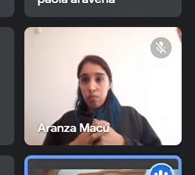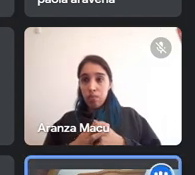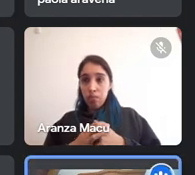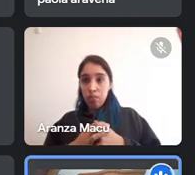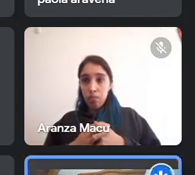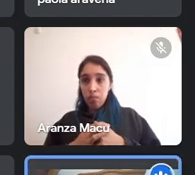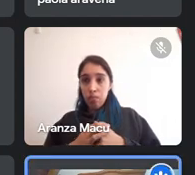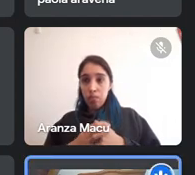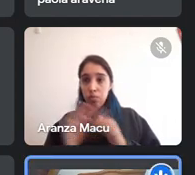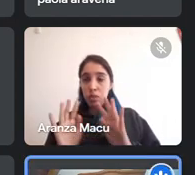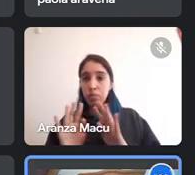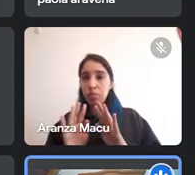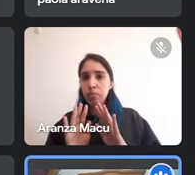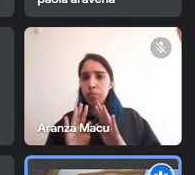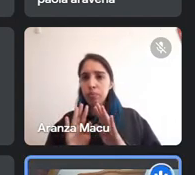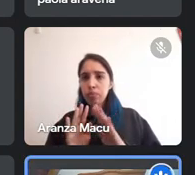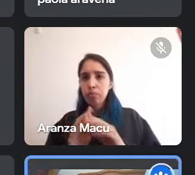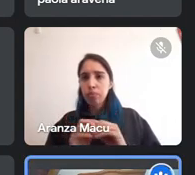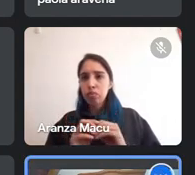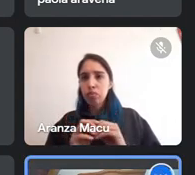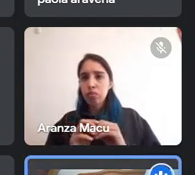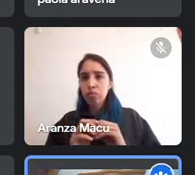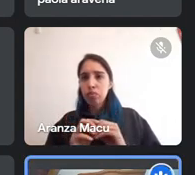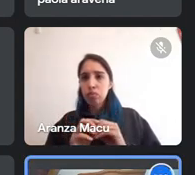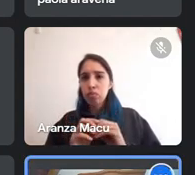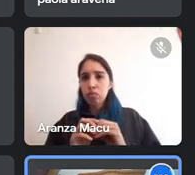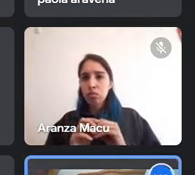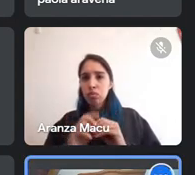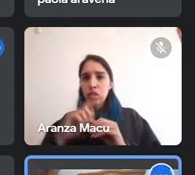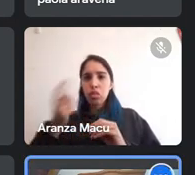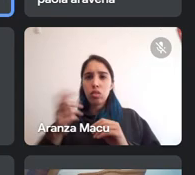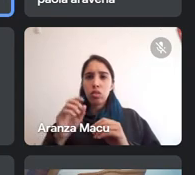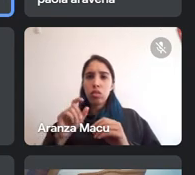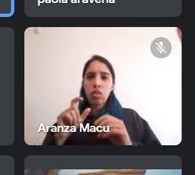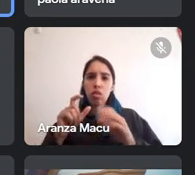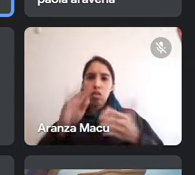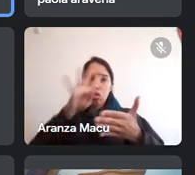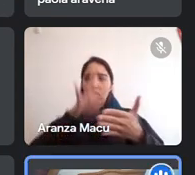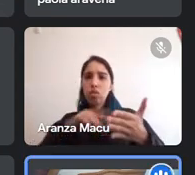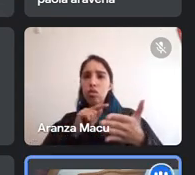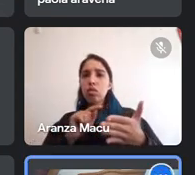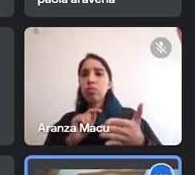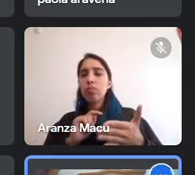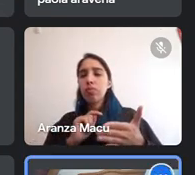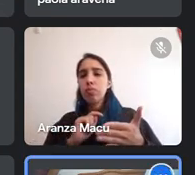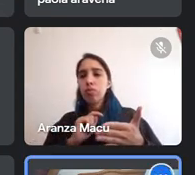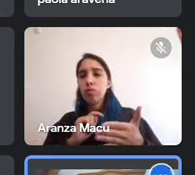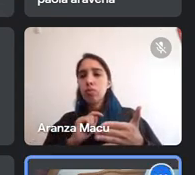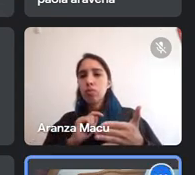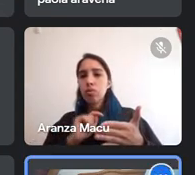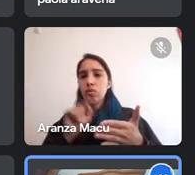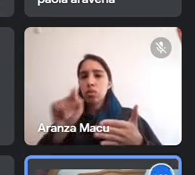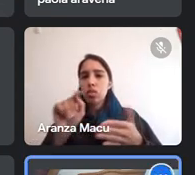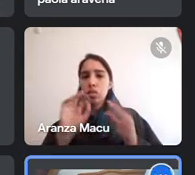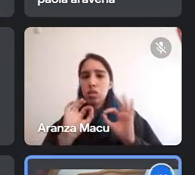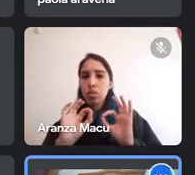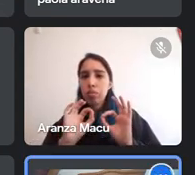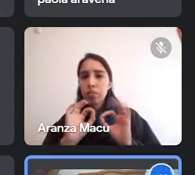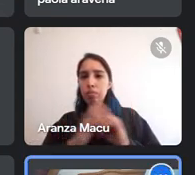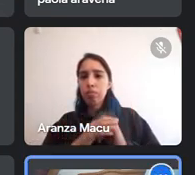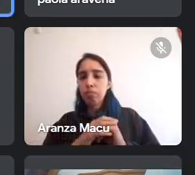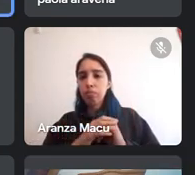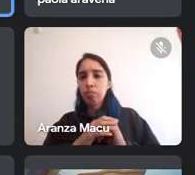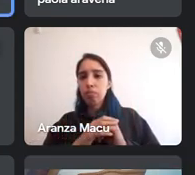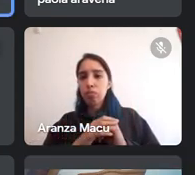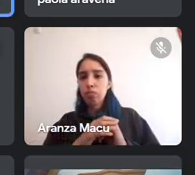Mirá, tengo que ponerte otro archivo. Acá está. Este Bueno. es, ahí está. Acá.